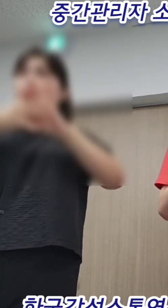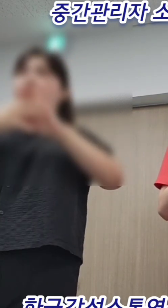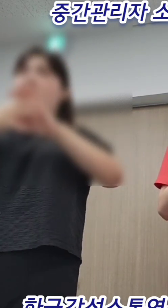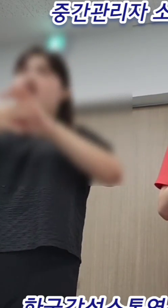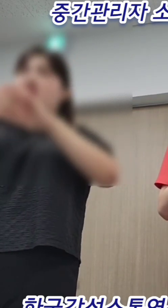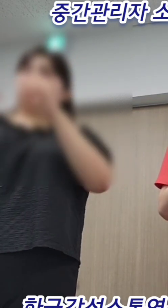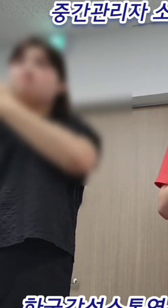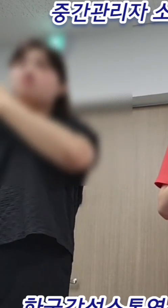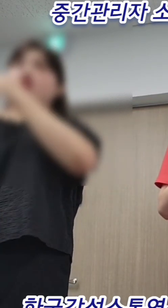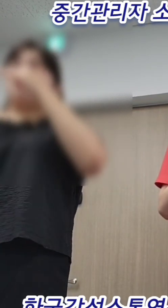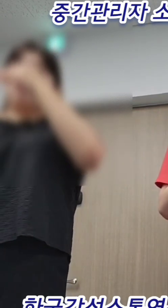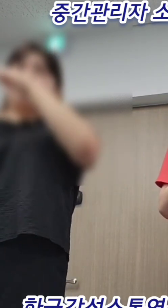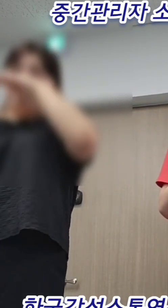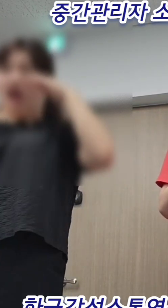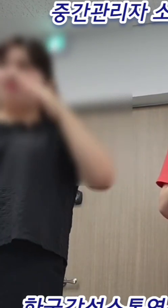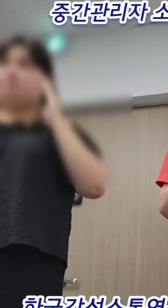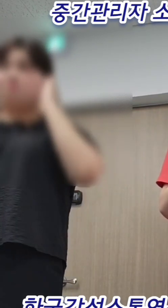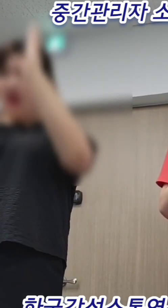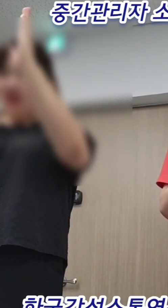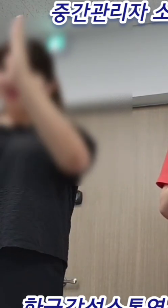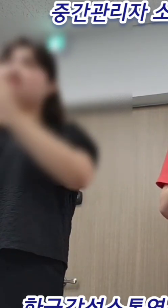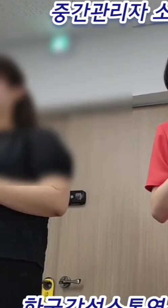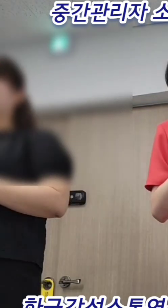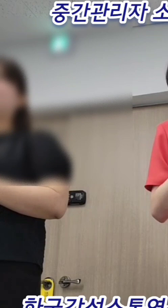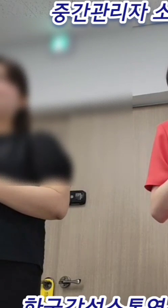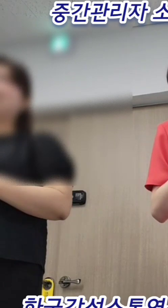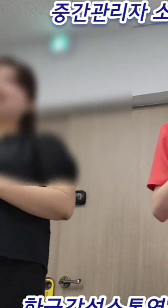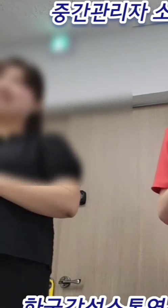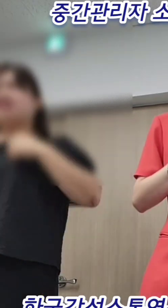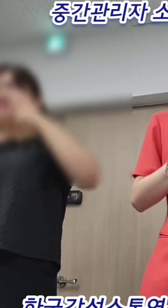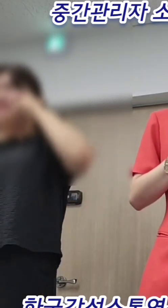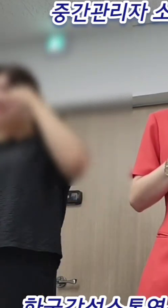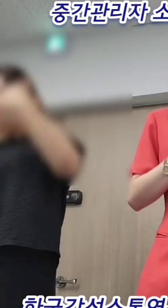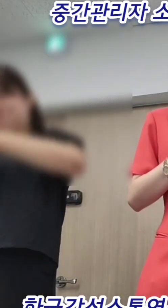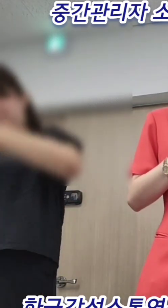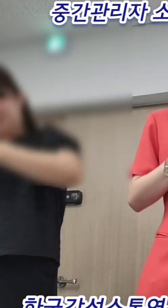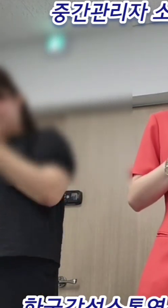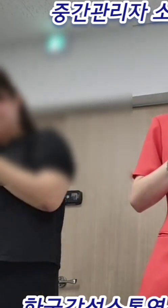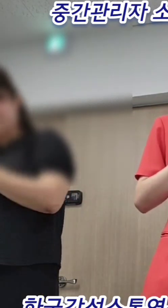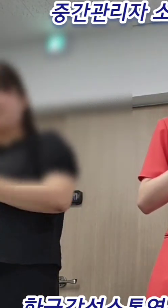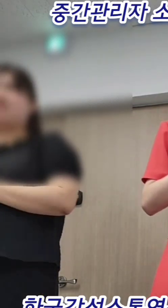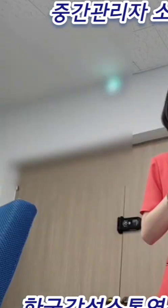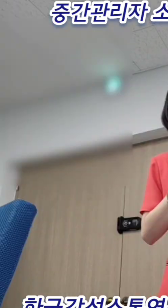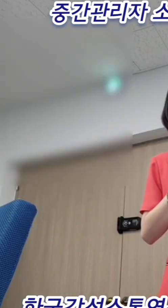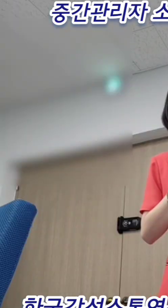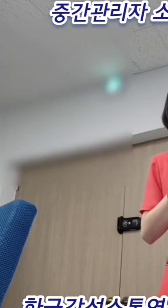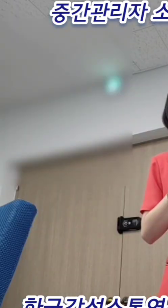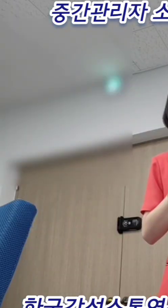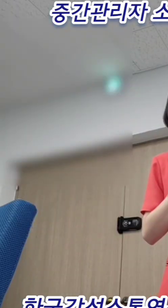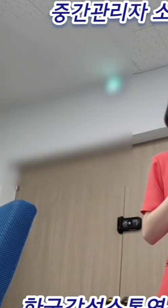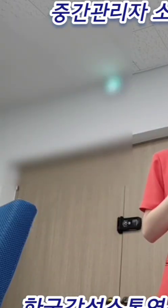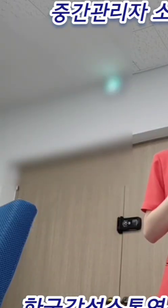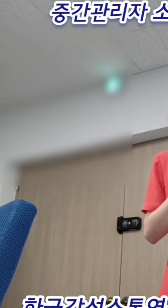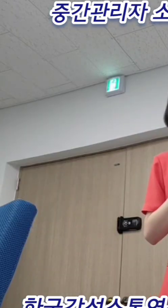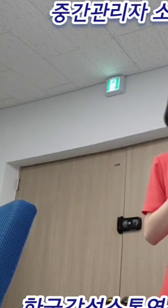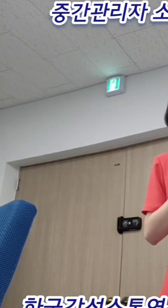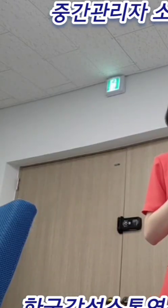학습을 통해 이 두 가지를 선택하셨어요 해야지 그만해